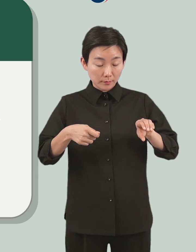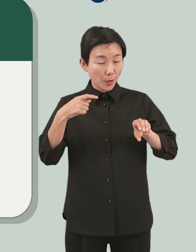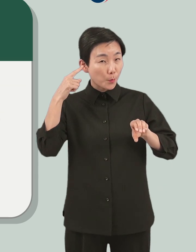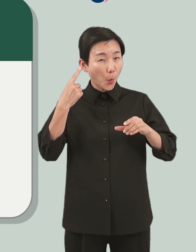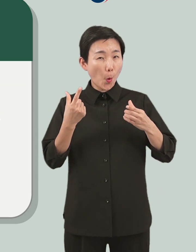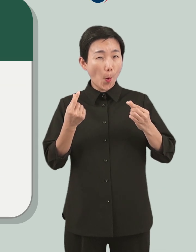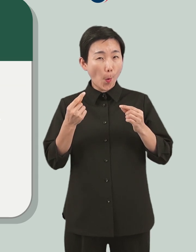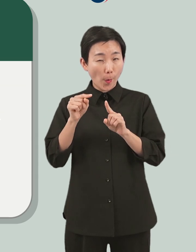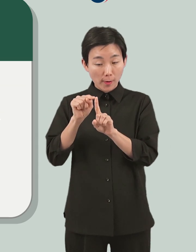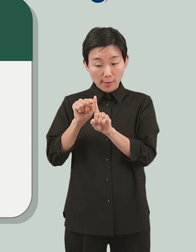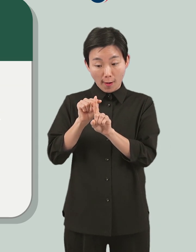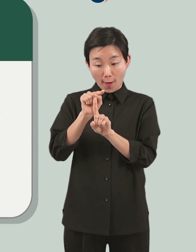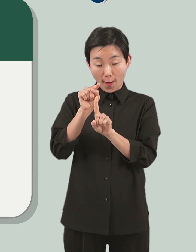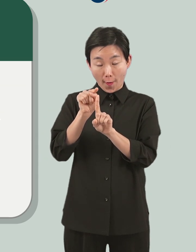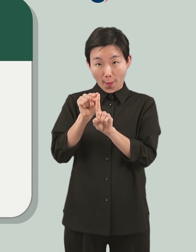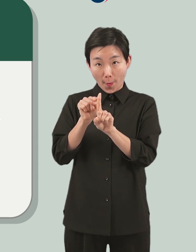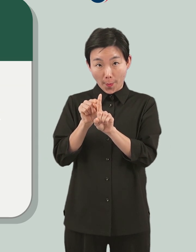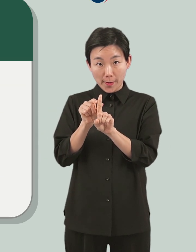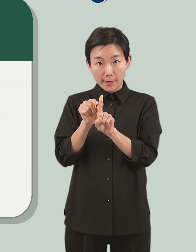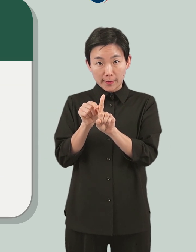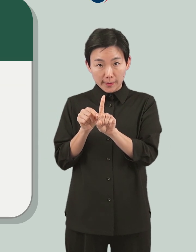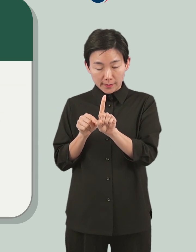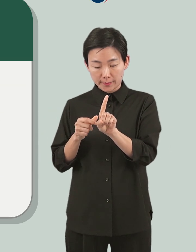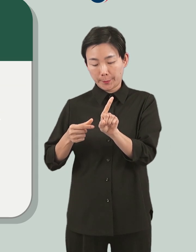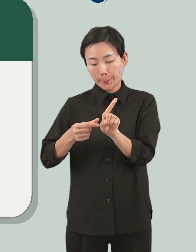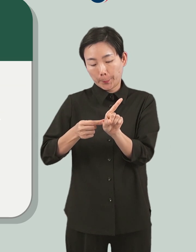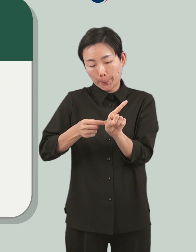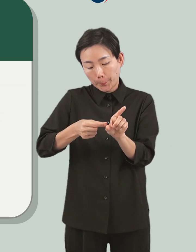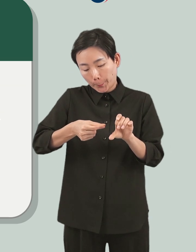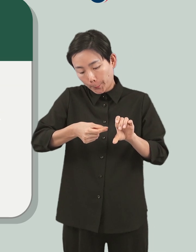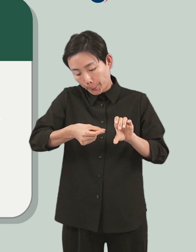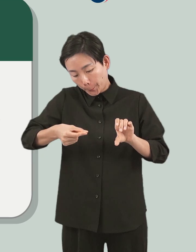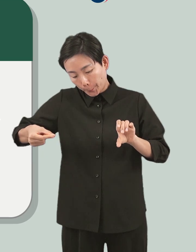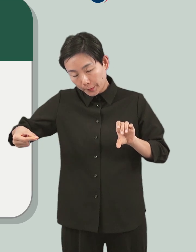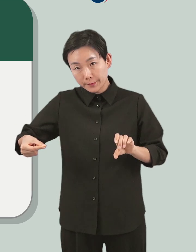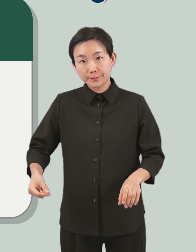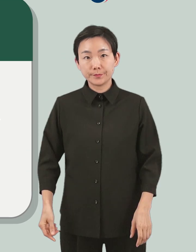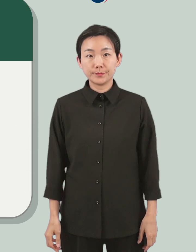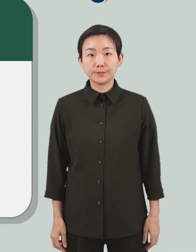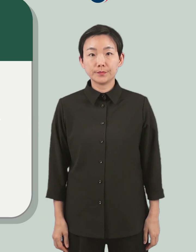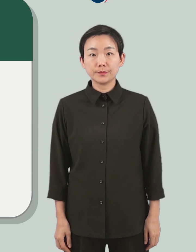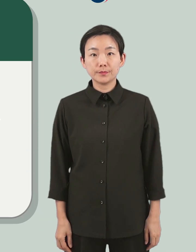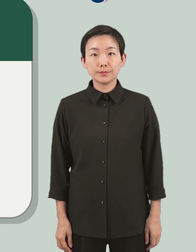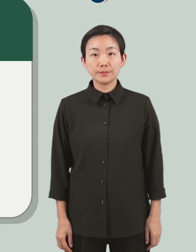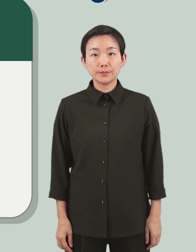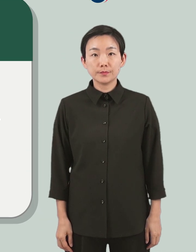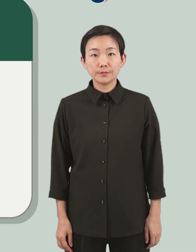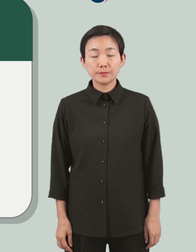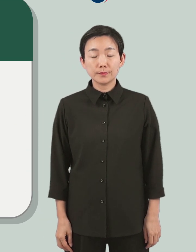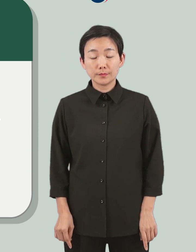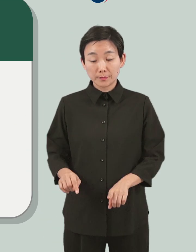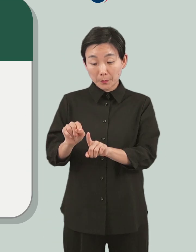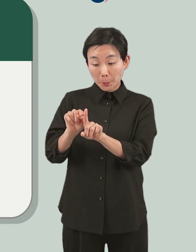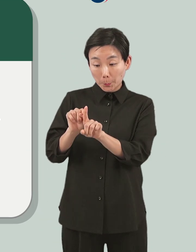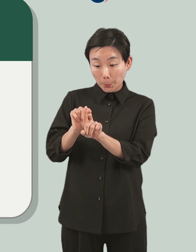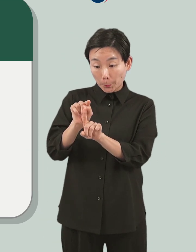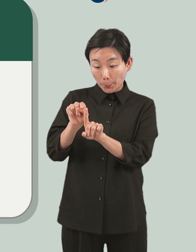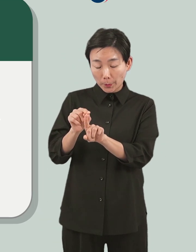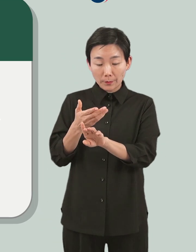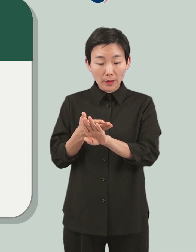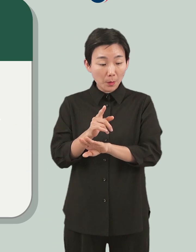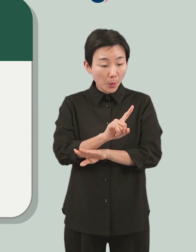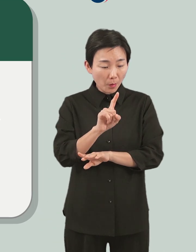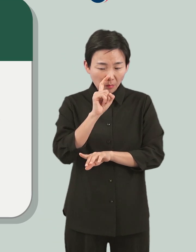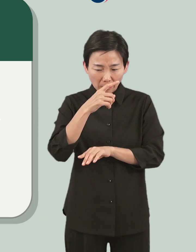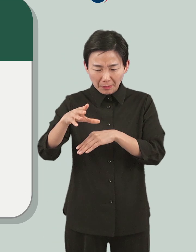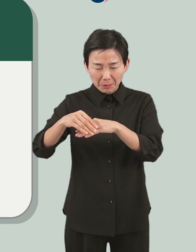멸균 검체 채취용 면봉을 개봉하여 플라스틱 손잡이 부분을 잡고 꺼냅니다. 이때 면봉이 다른 부위에